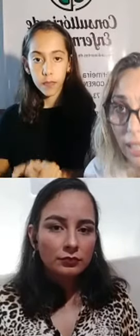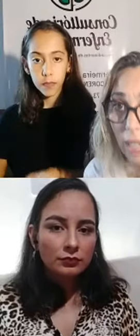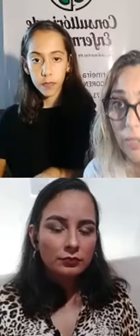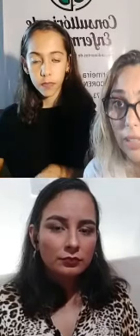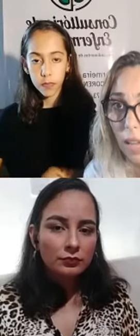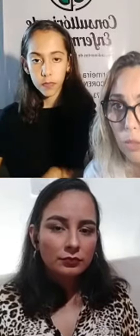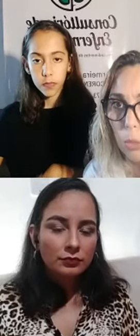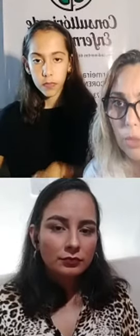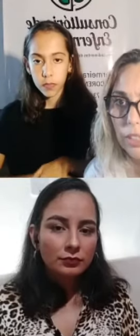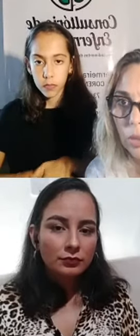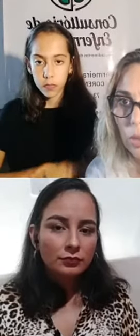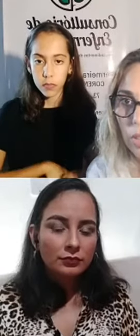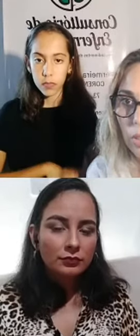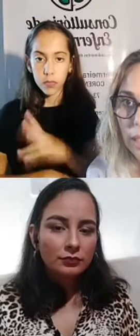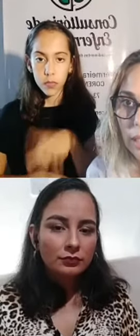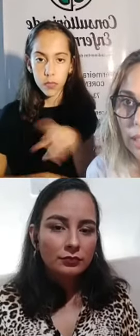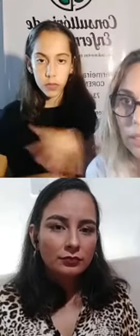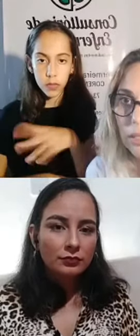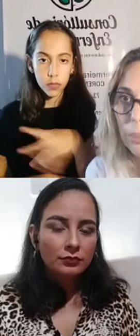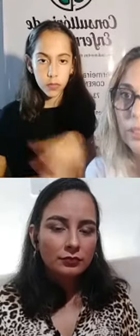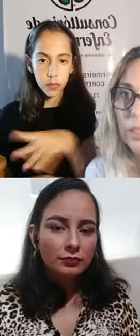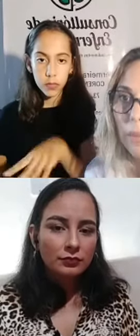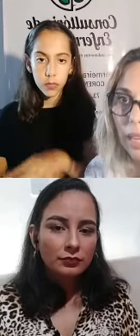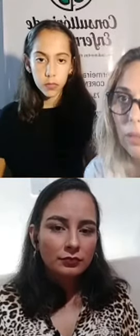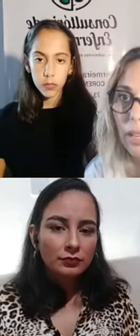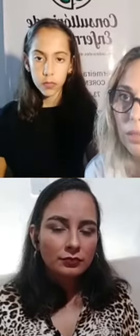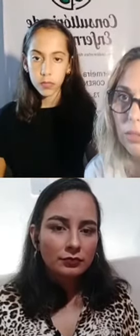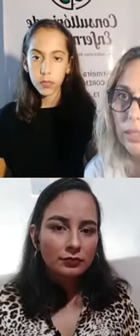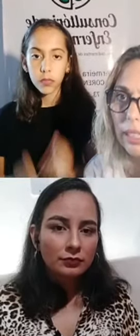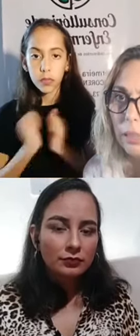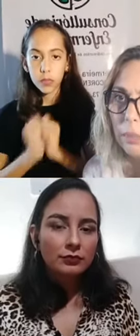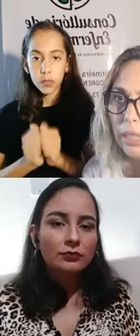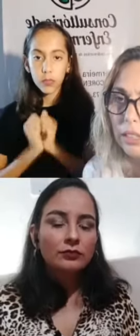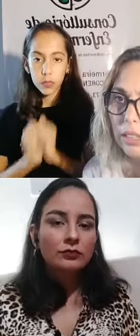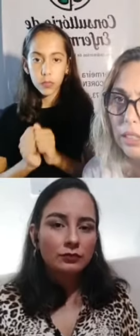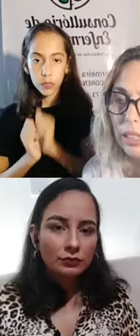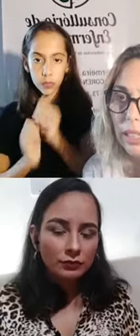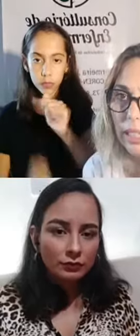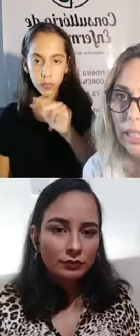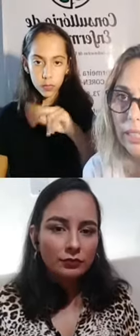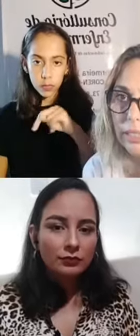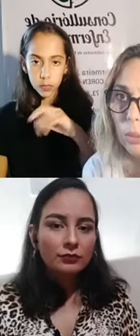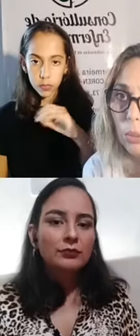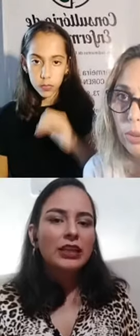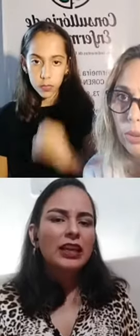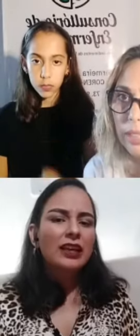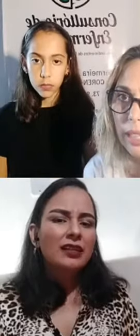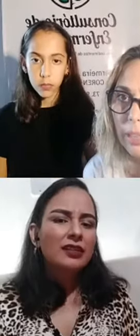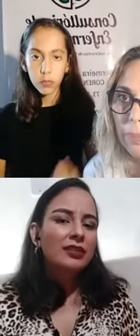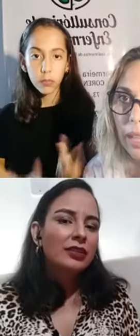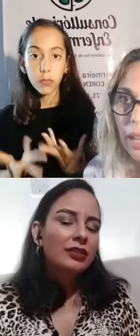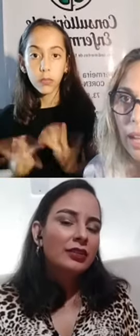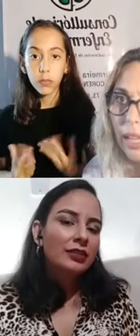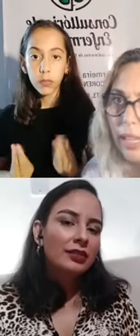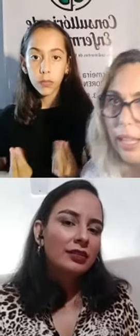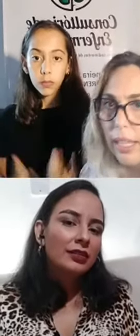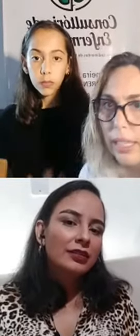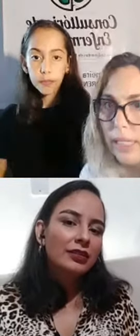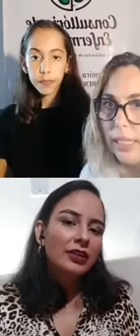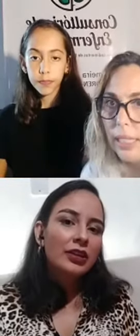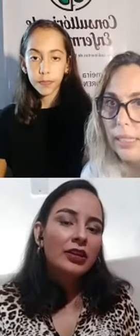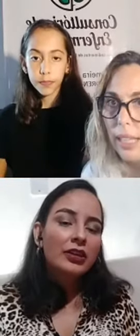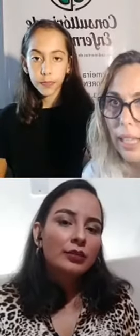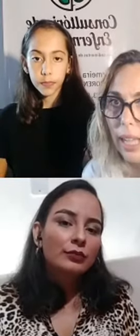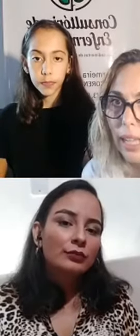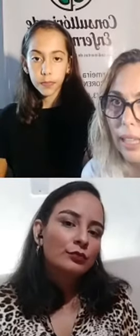é inevitável o professor que orienta não se aproximar do aluno. Exatamente. São muitos, né?